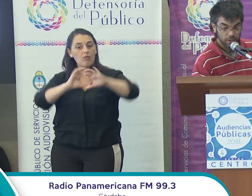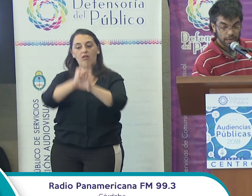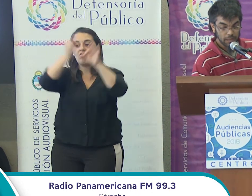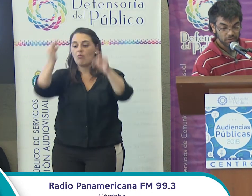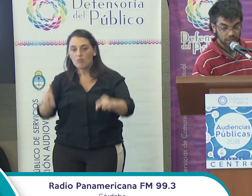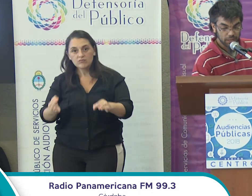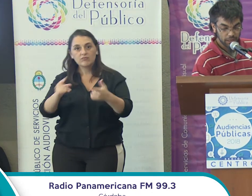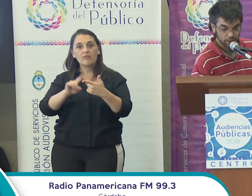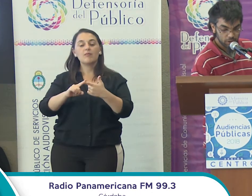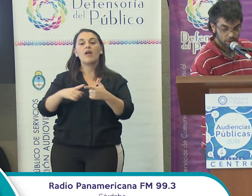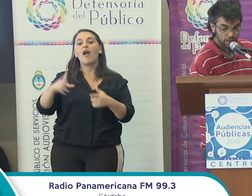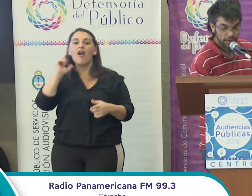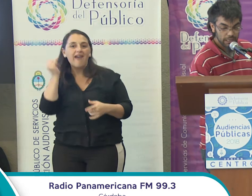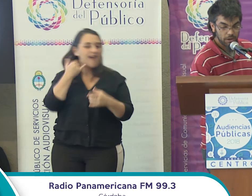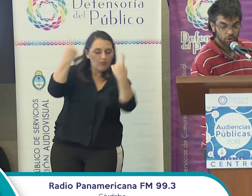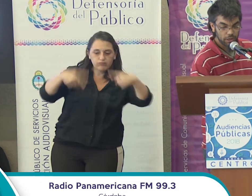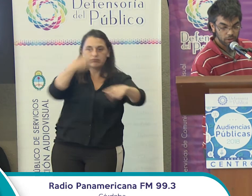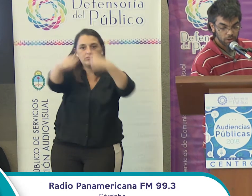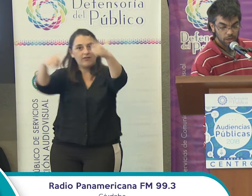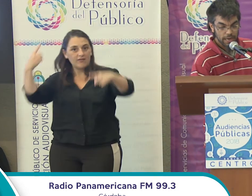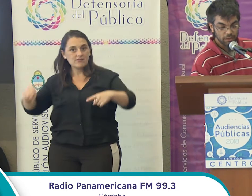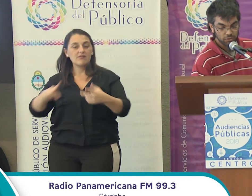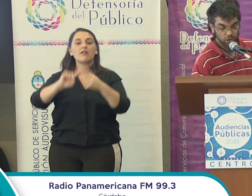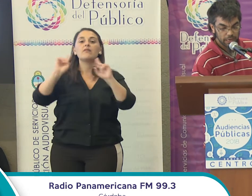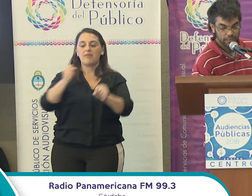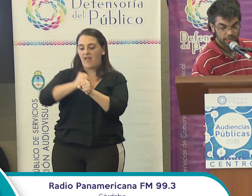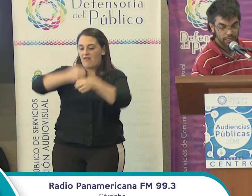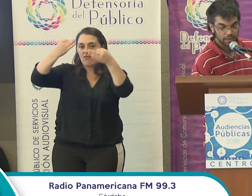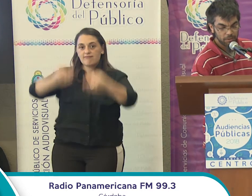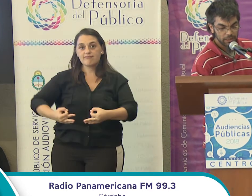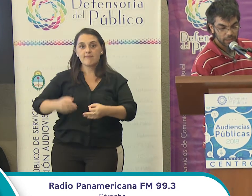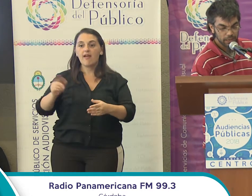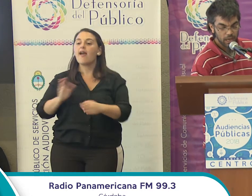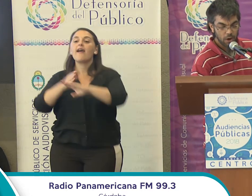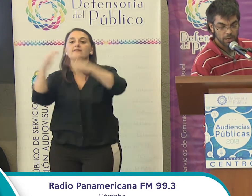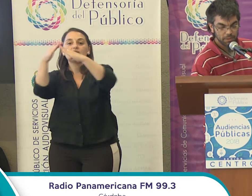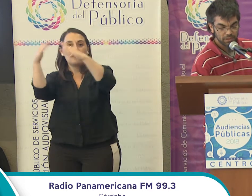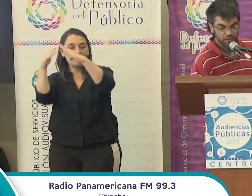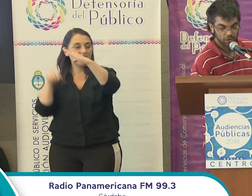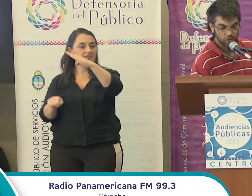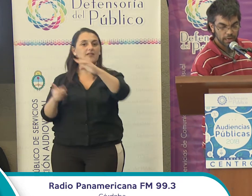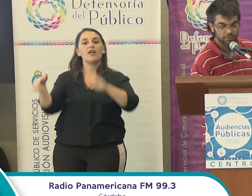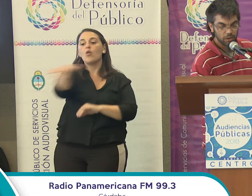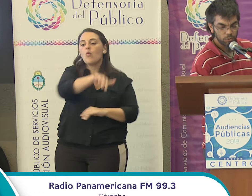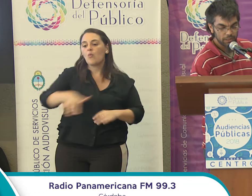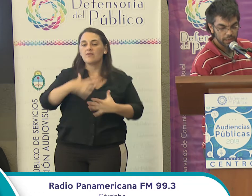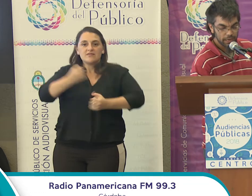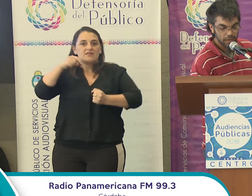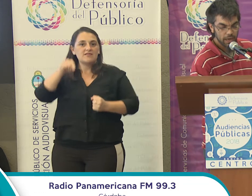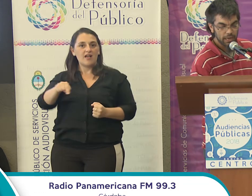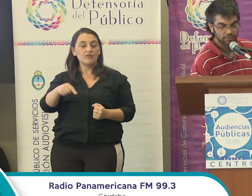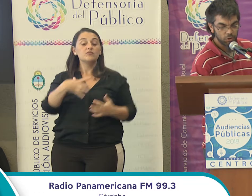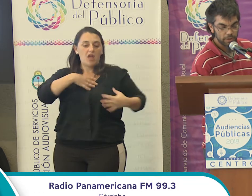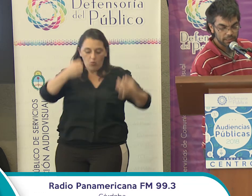a la diversidad de género al trabajo digno al acceso a la tierra y a la vivienda a un ambiente sano a la salud integral